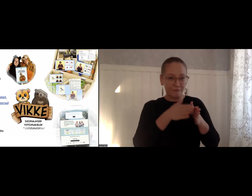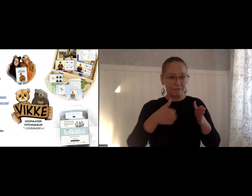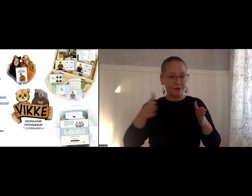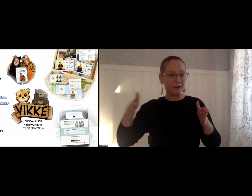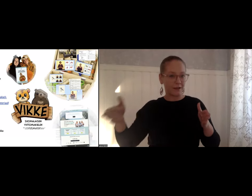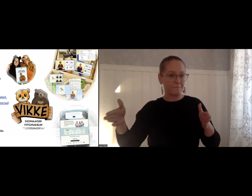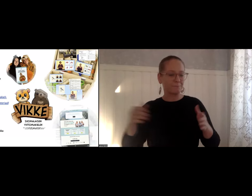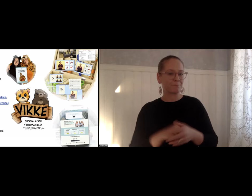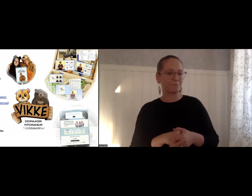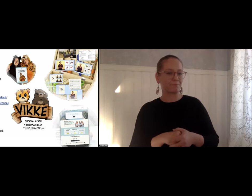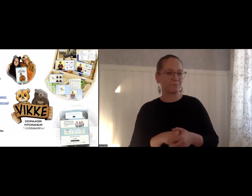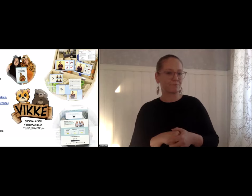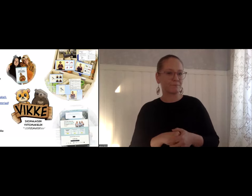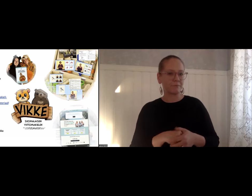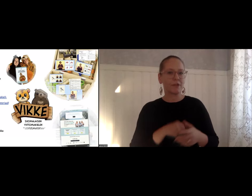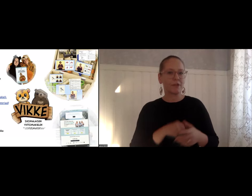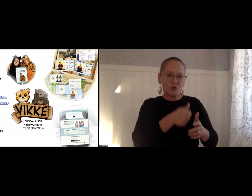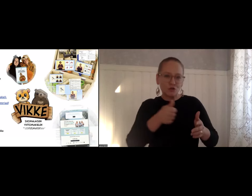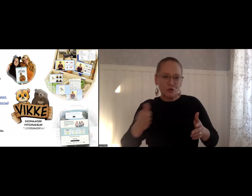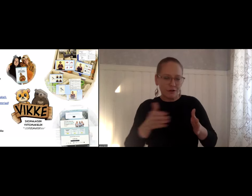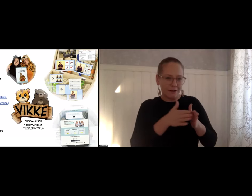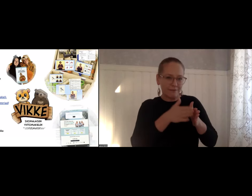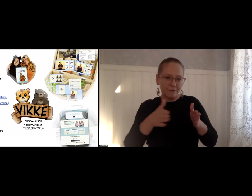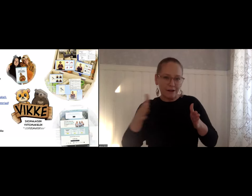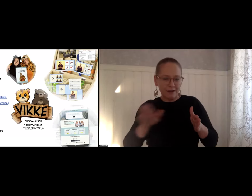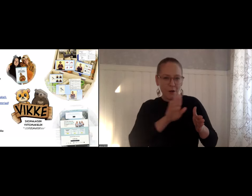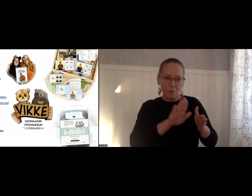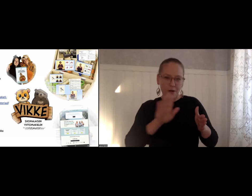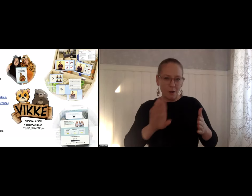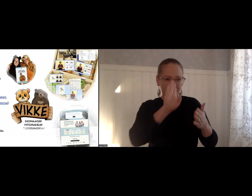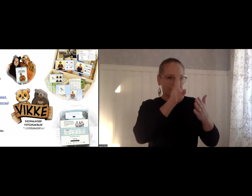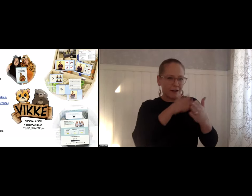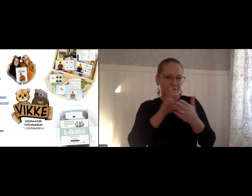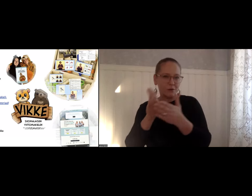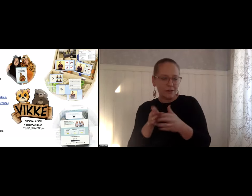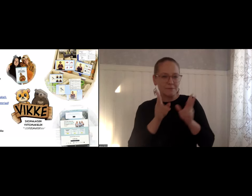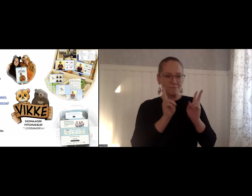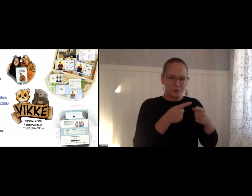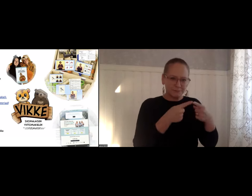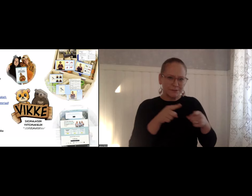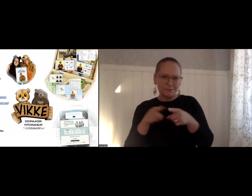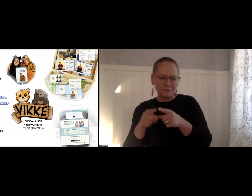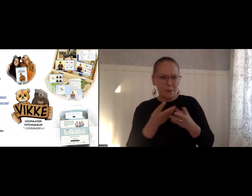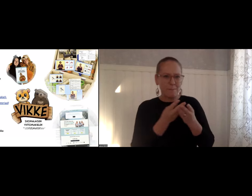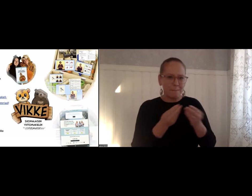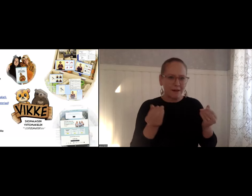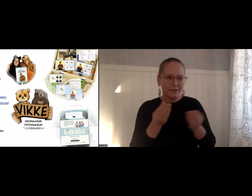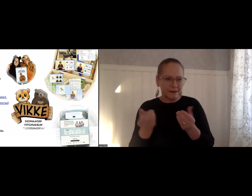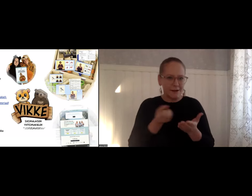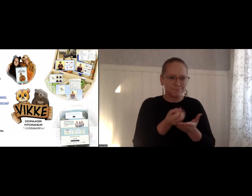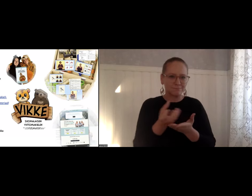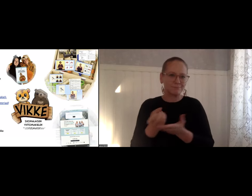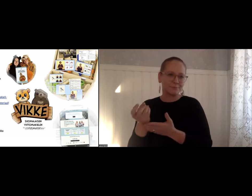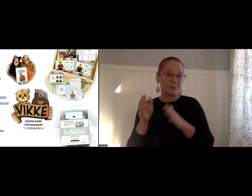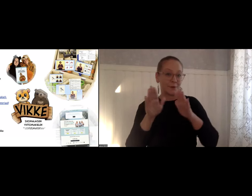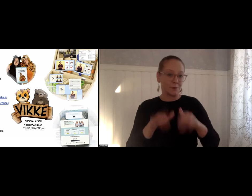Vikke-hankkeessa on ollut kolme eri vaihetta. Ja jokaisessa vaiheessa on ollut omat